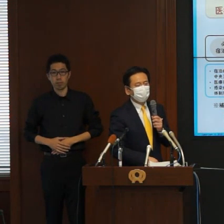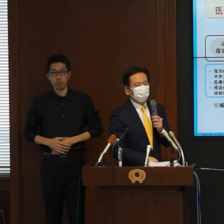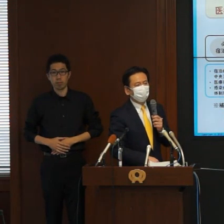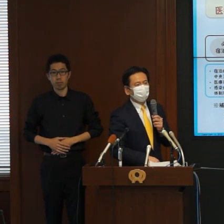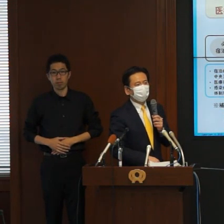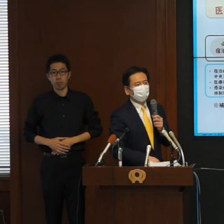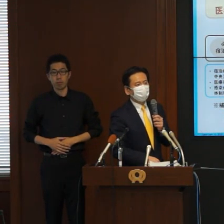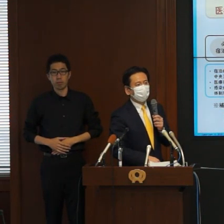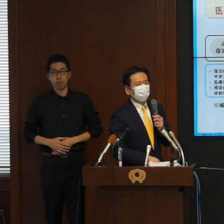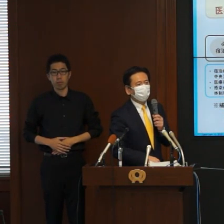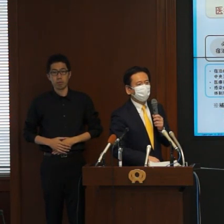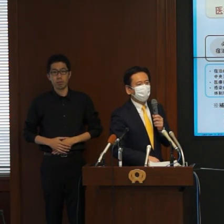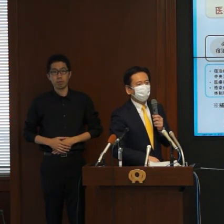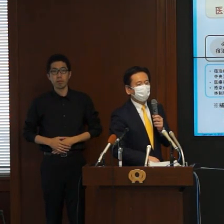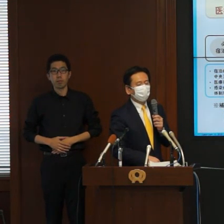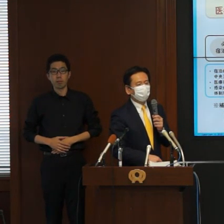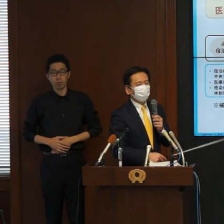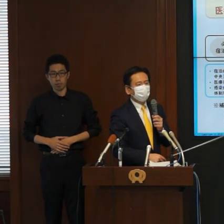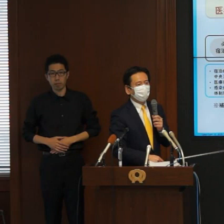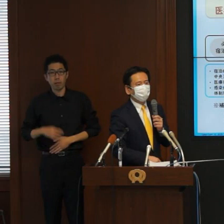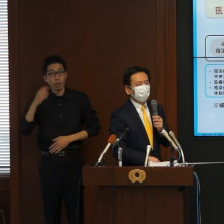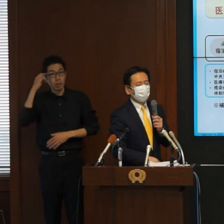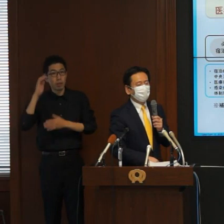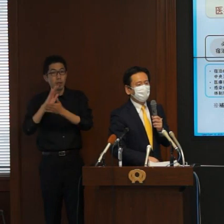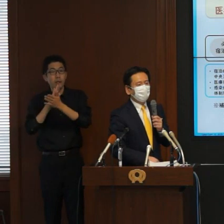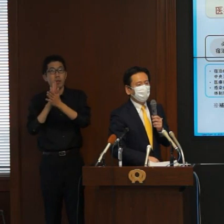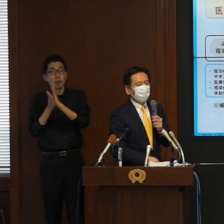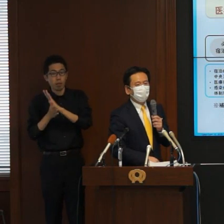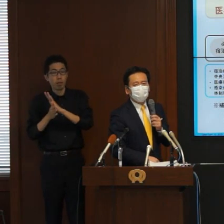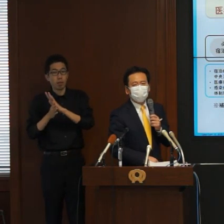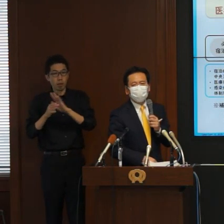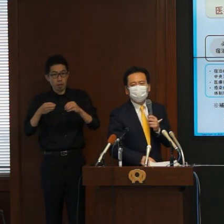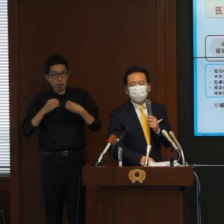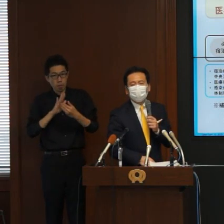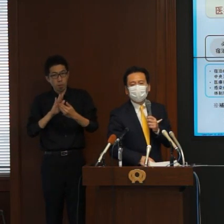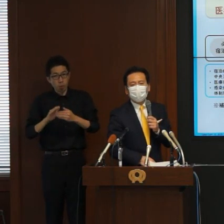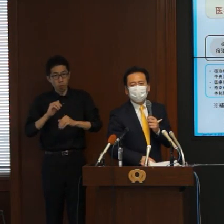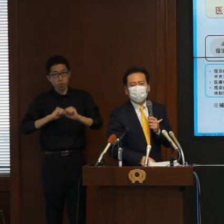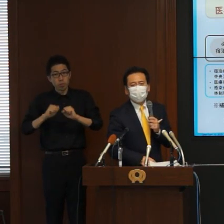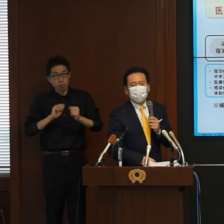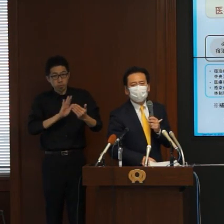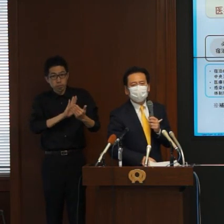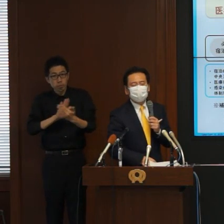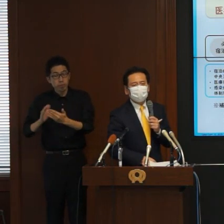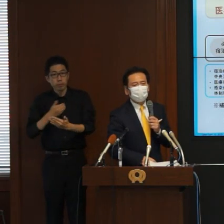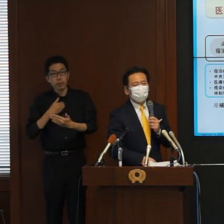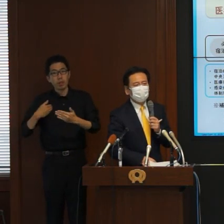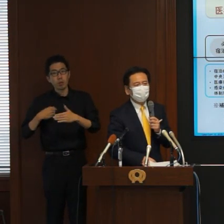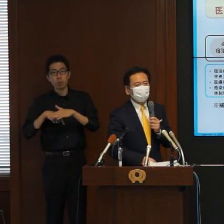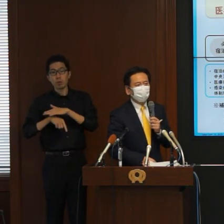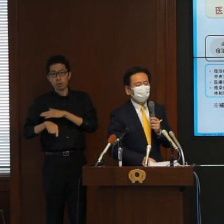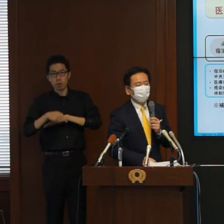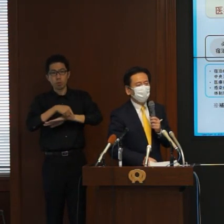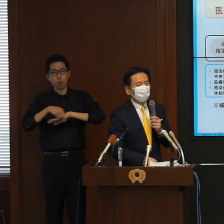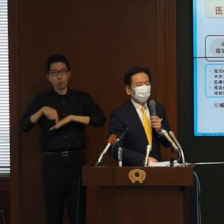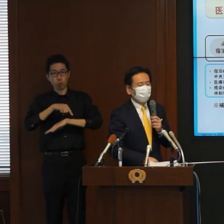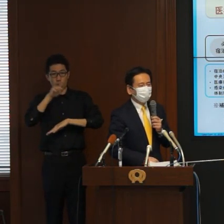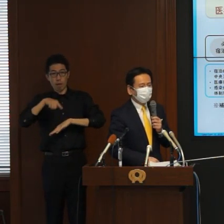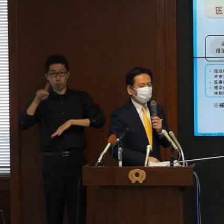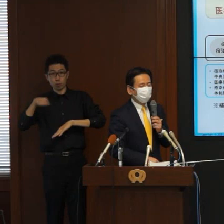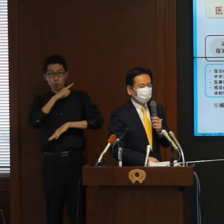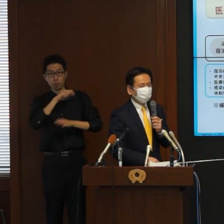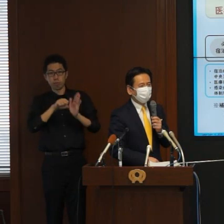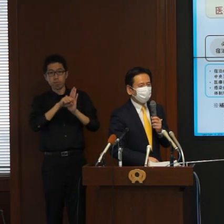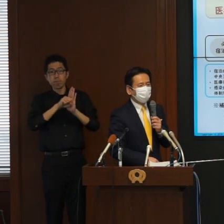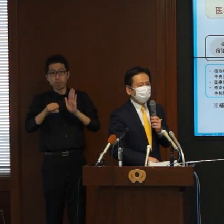度しっかりと対応が取れているのはこのプロジェクト M で、ベッドがしっかり確保されていると、これ医